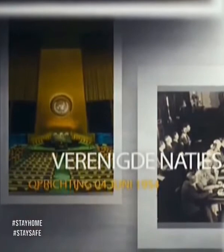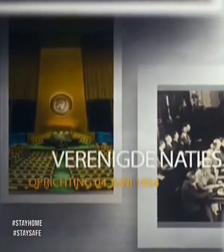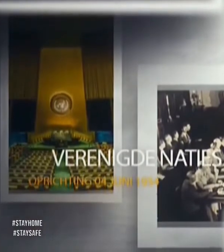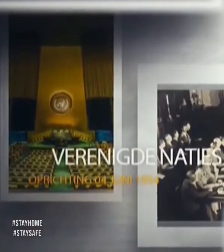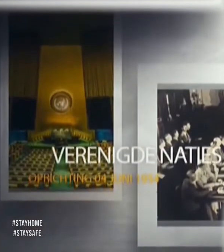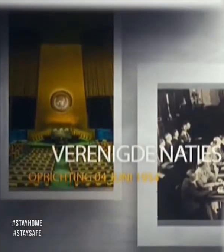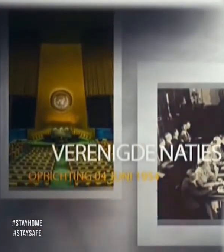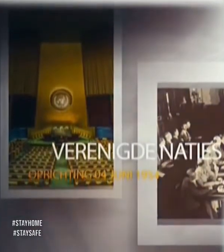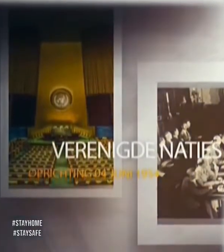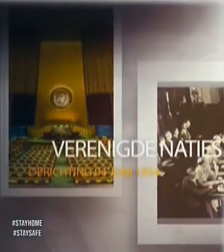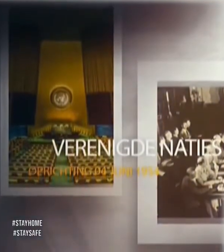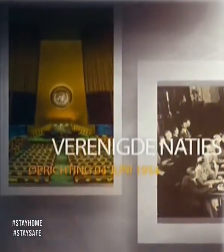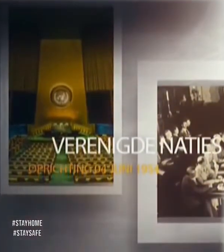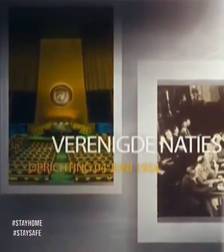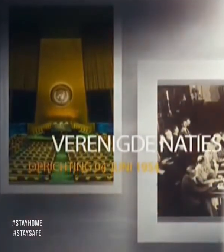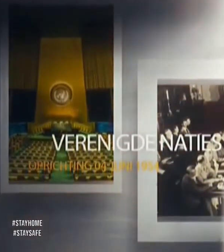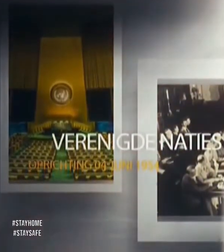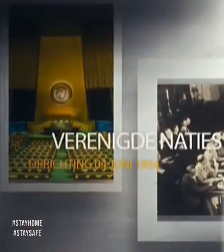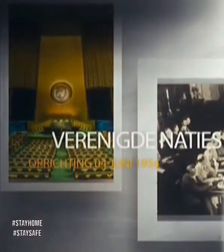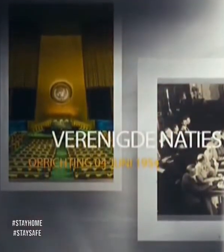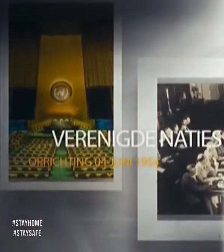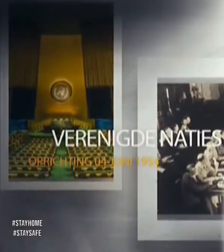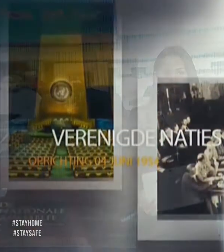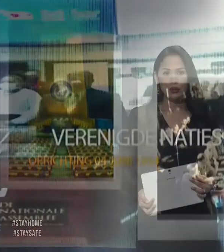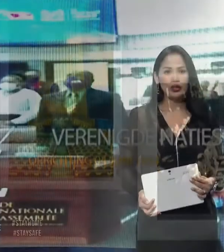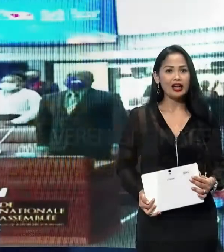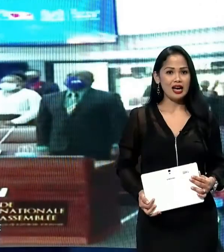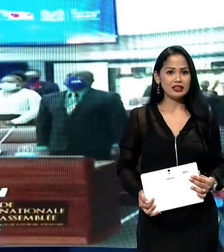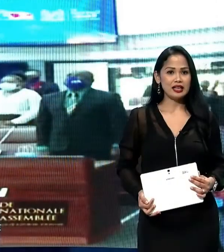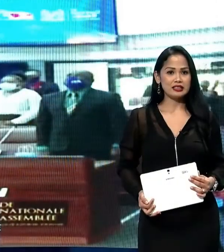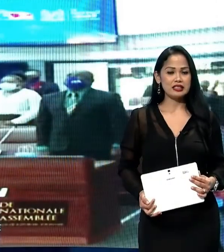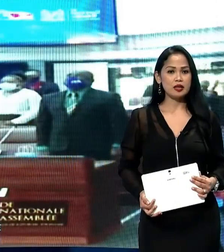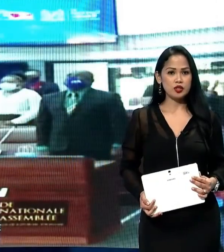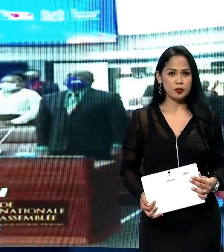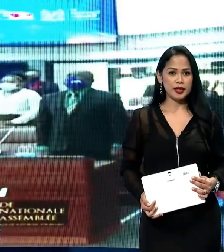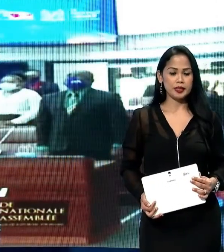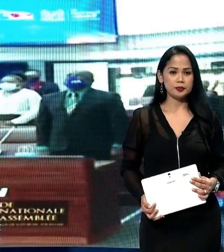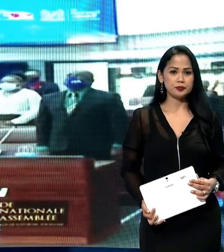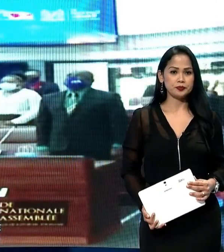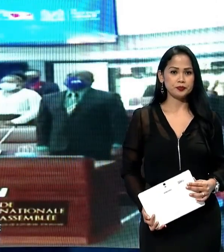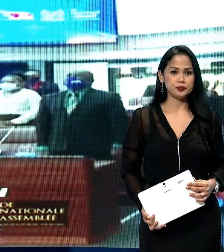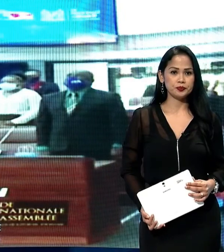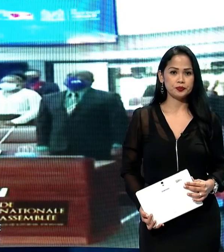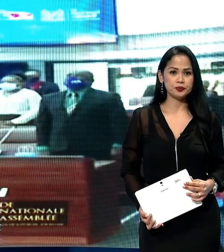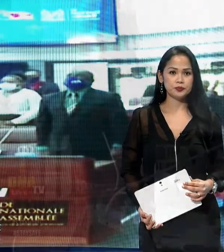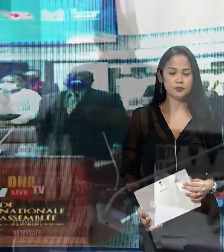de lidstaten kwesties zoals vrede en veiligheid kunnen aankaarten en bespreken.